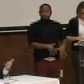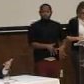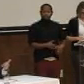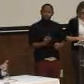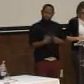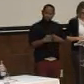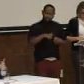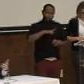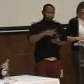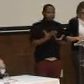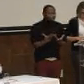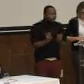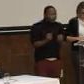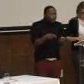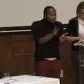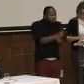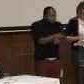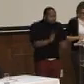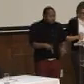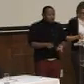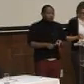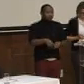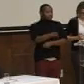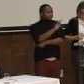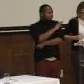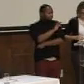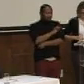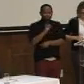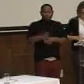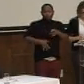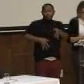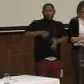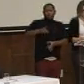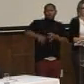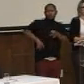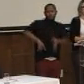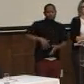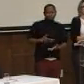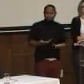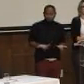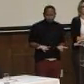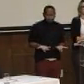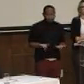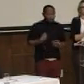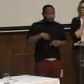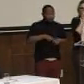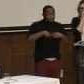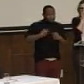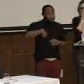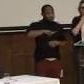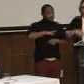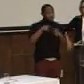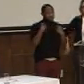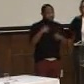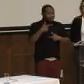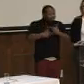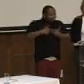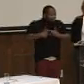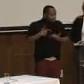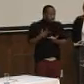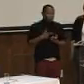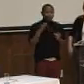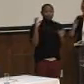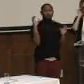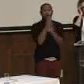muitos docentes e muitos técnicos administrativos para outros órgãos. Por isso, nós temos que trabalhar